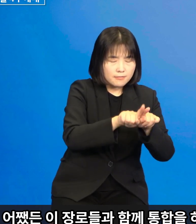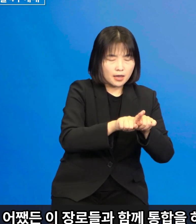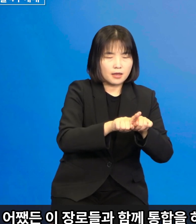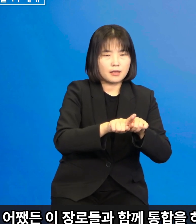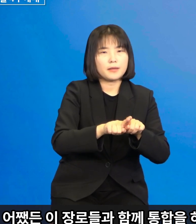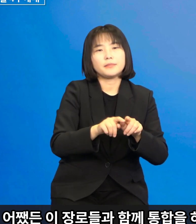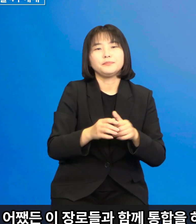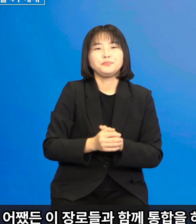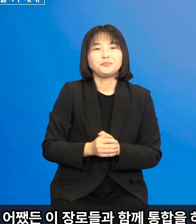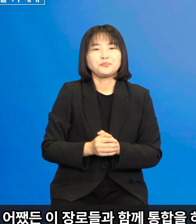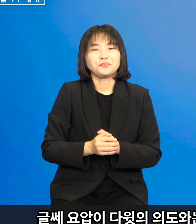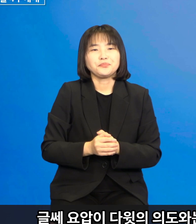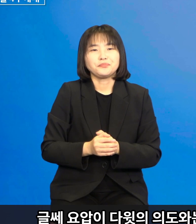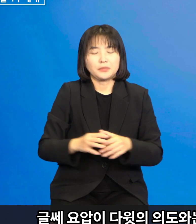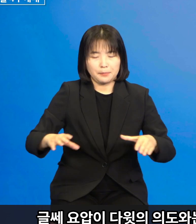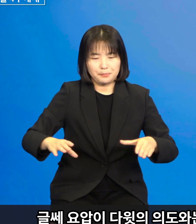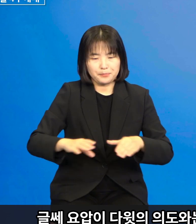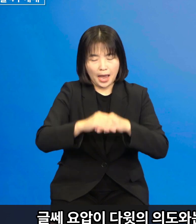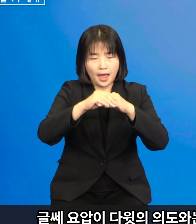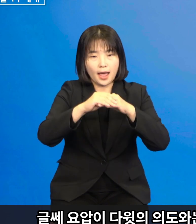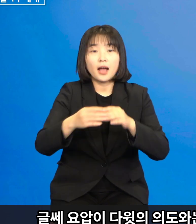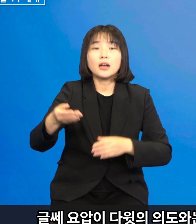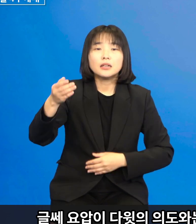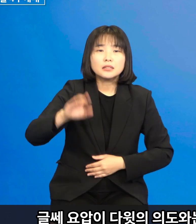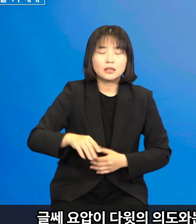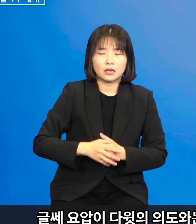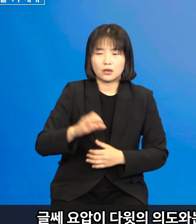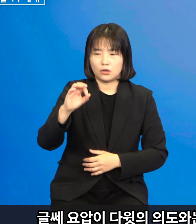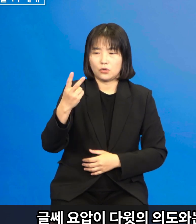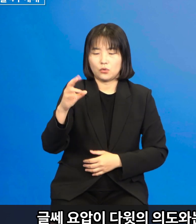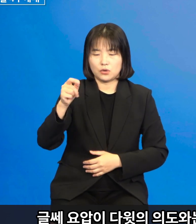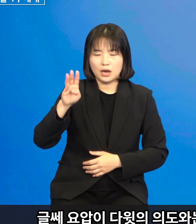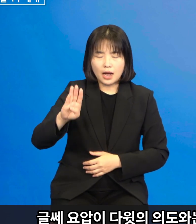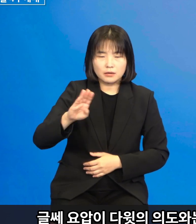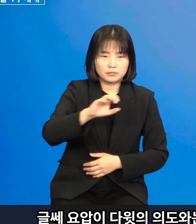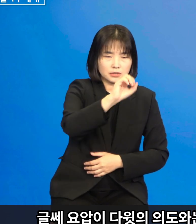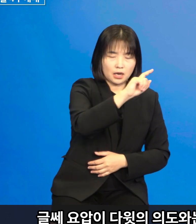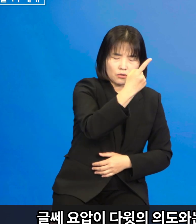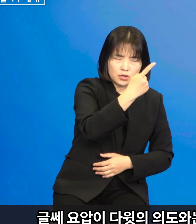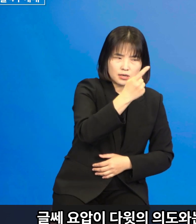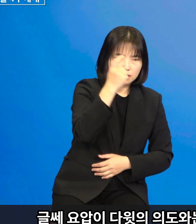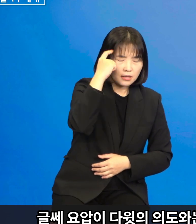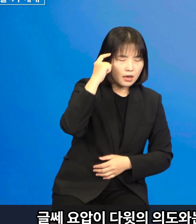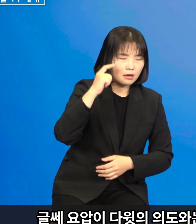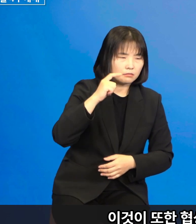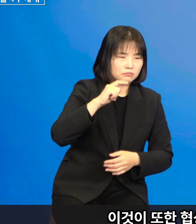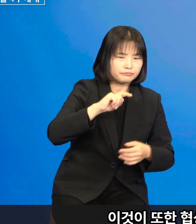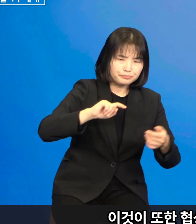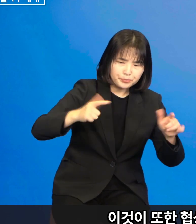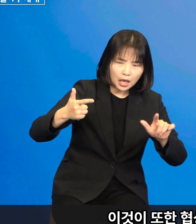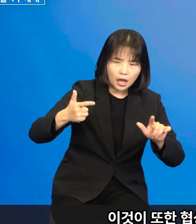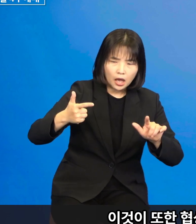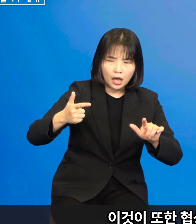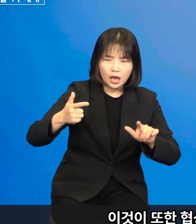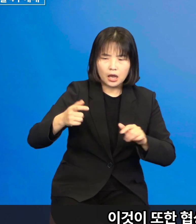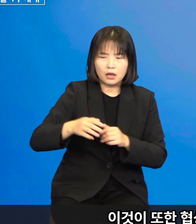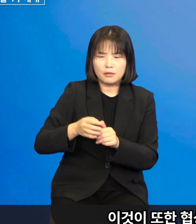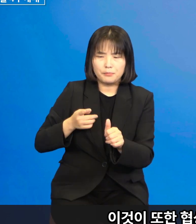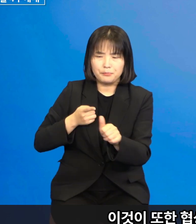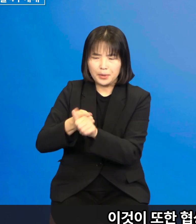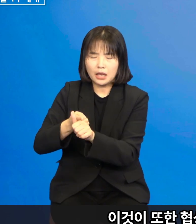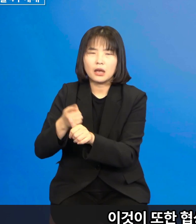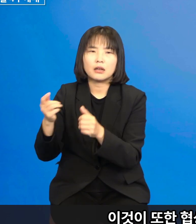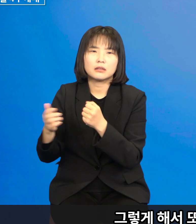다윗과 맺었는데, 글쎄 이 요압이 다윗의 의도와는 상관이 없이 암살을 하는 바람에 이것이 또한 협상이